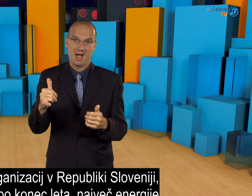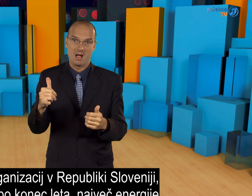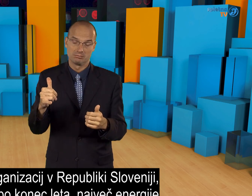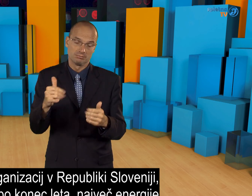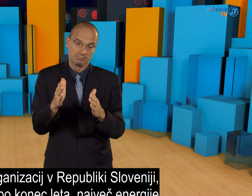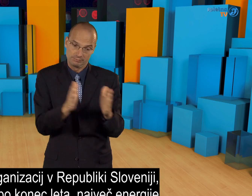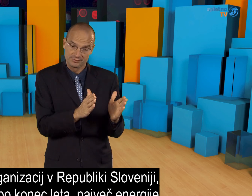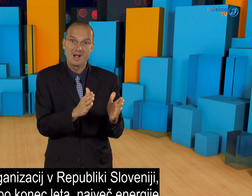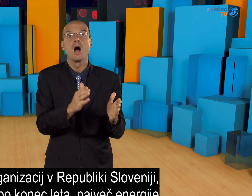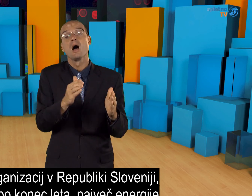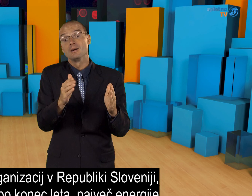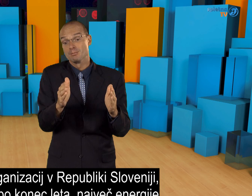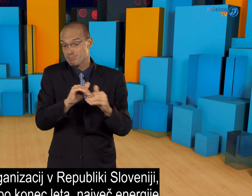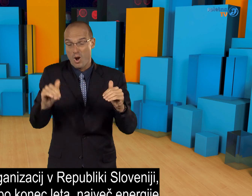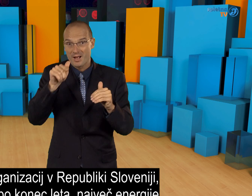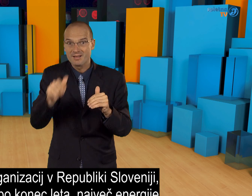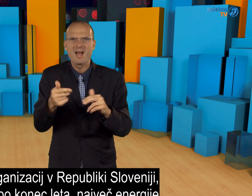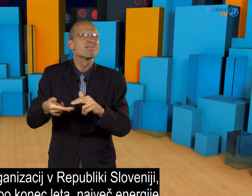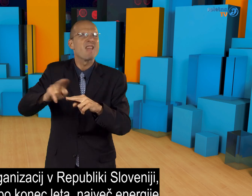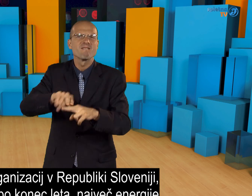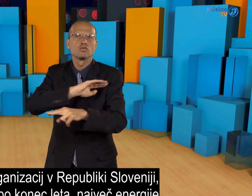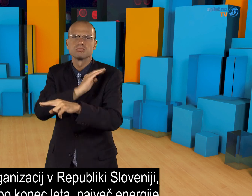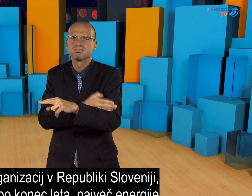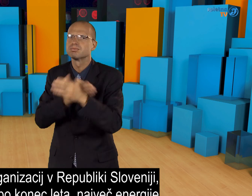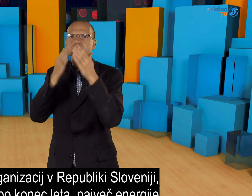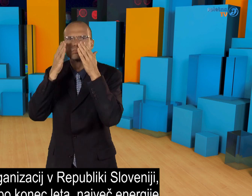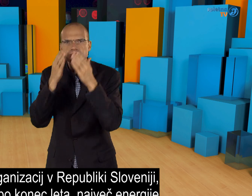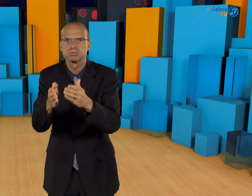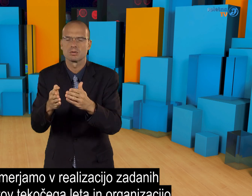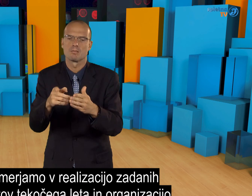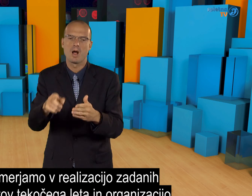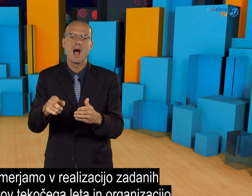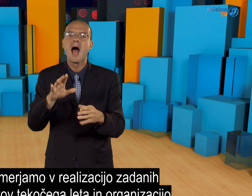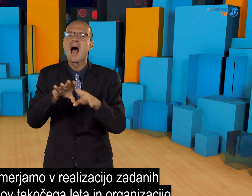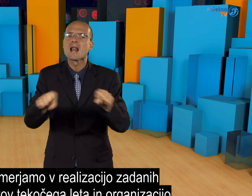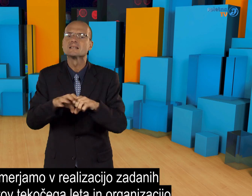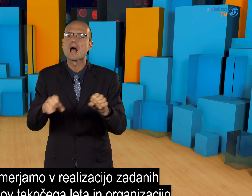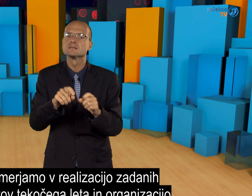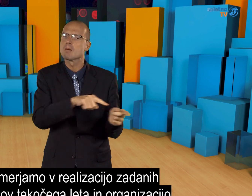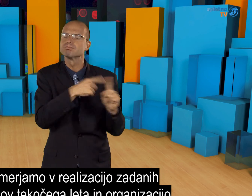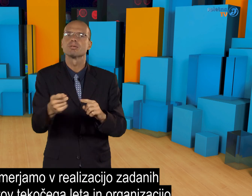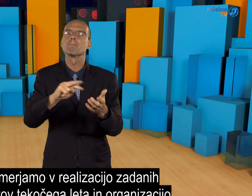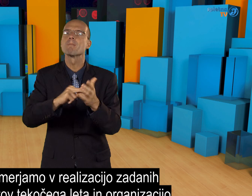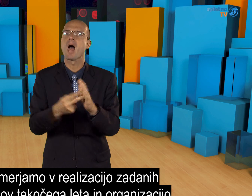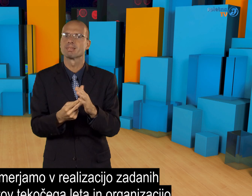največ energije usmerjamo v realizacijo zadanih načrtov tekočega leta in organizacijo aktivnosti,